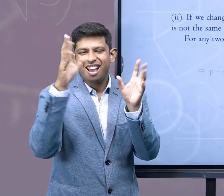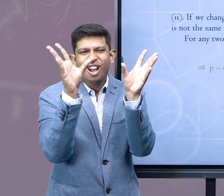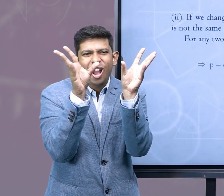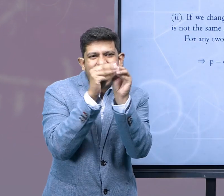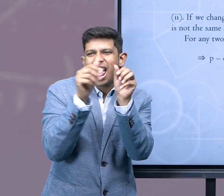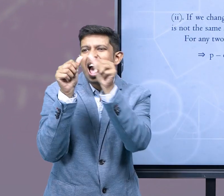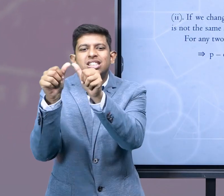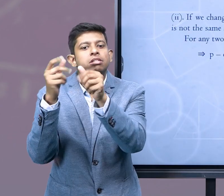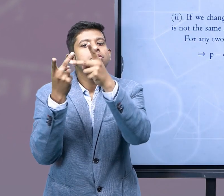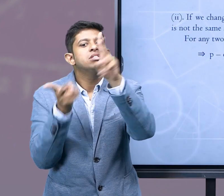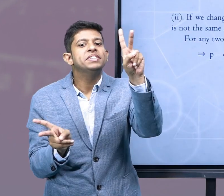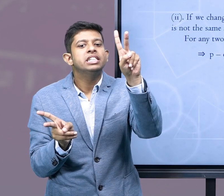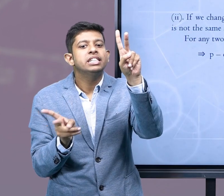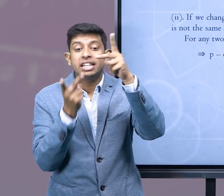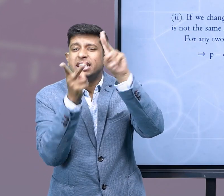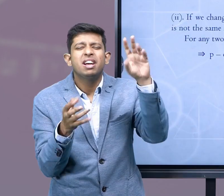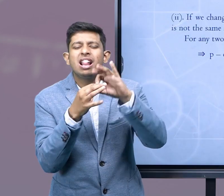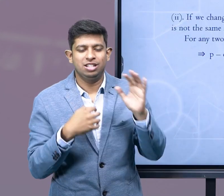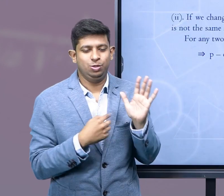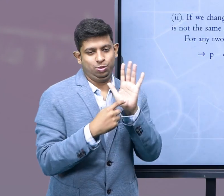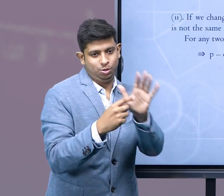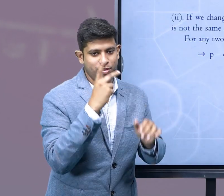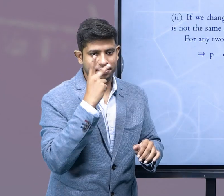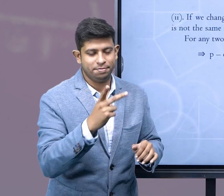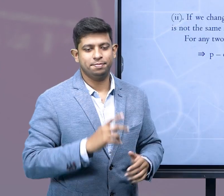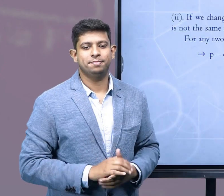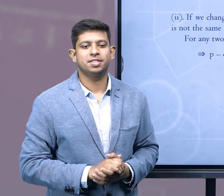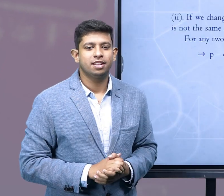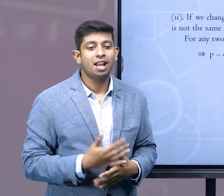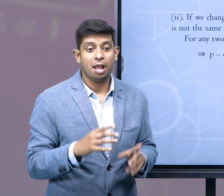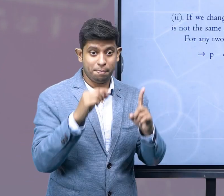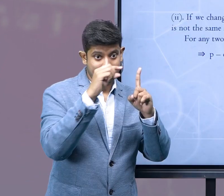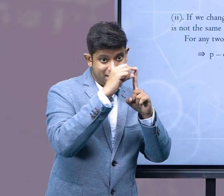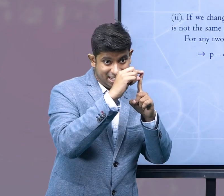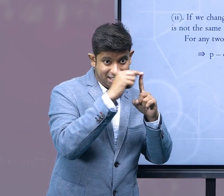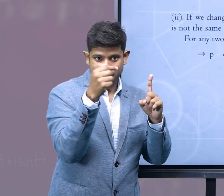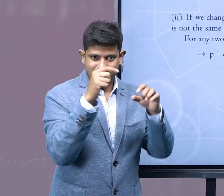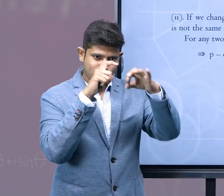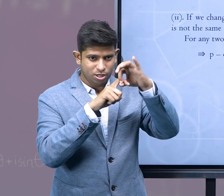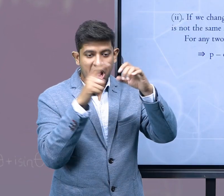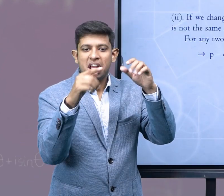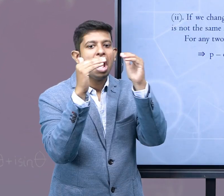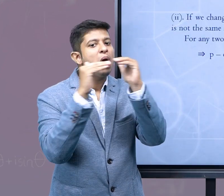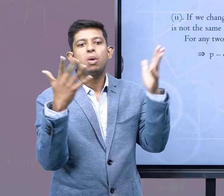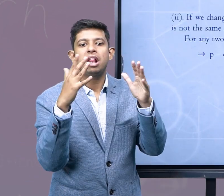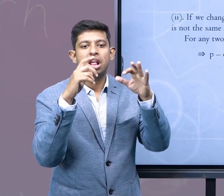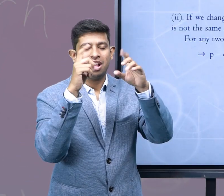परिणाम समान नहीं होता है। इसलिए पूर्णांकों के लिए व्यवकलन क्रम विनिमेय नहीं